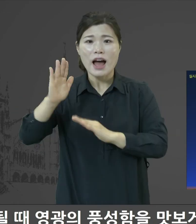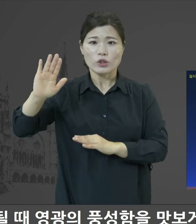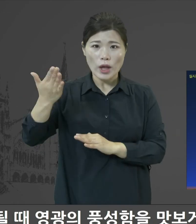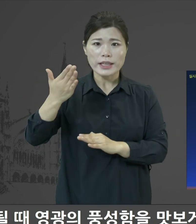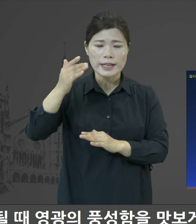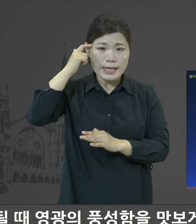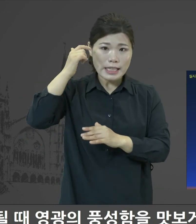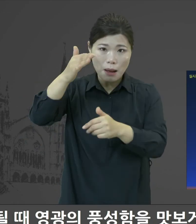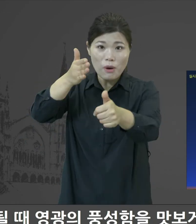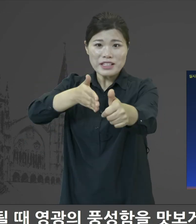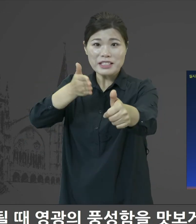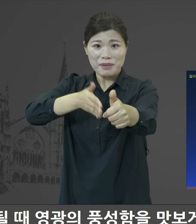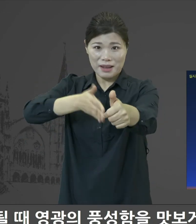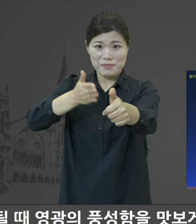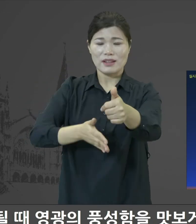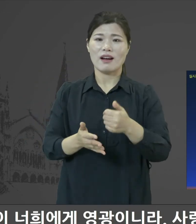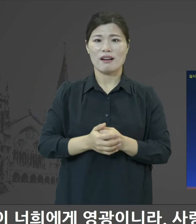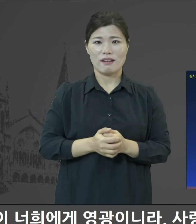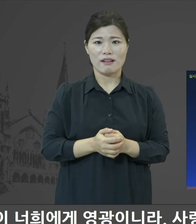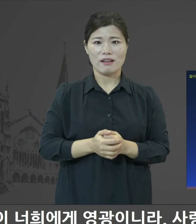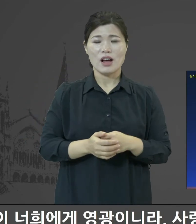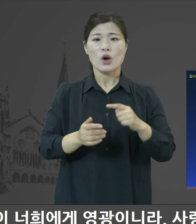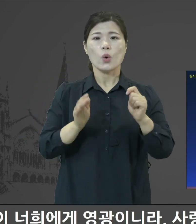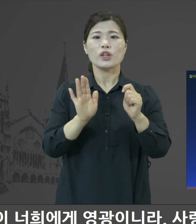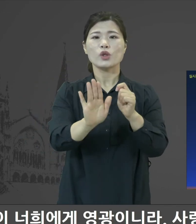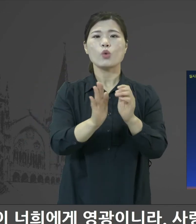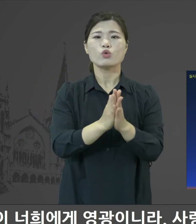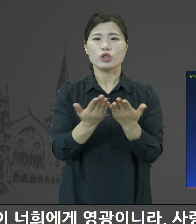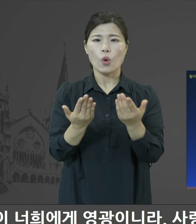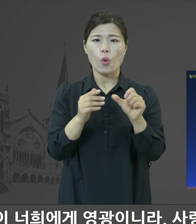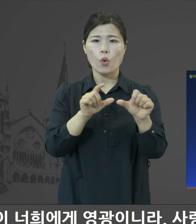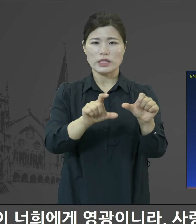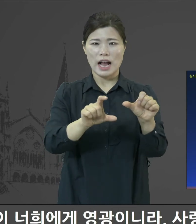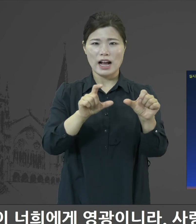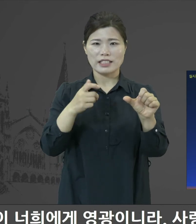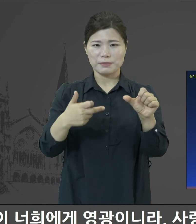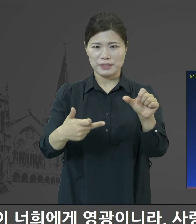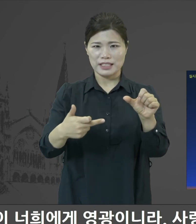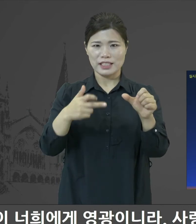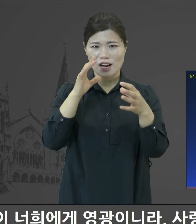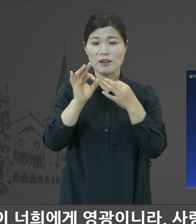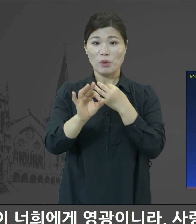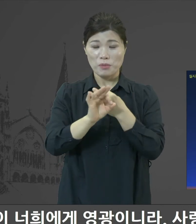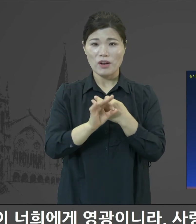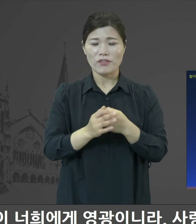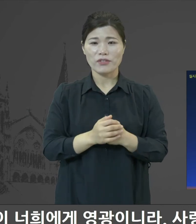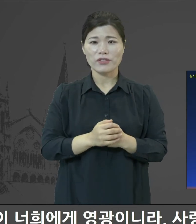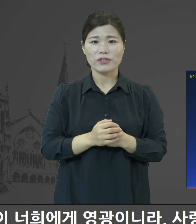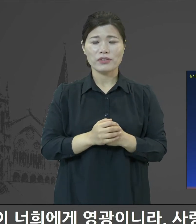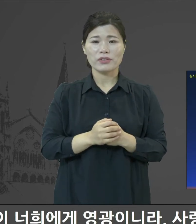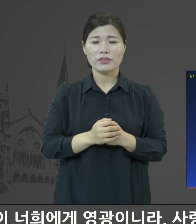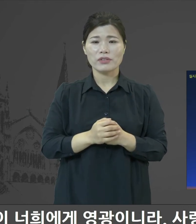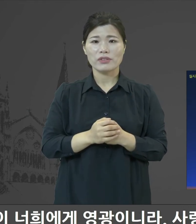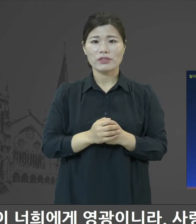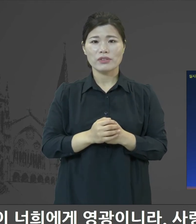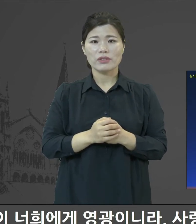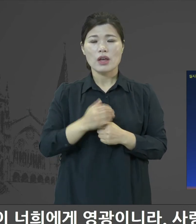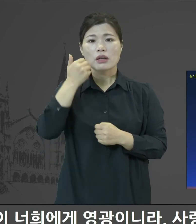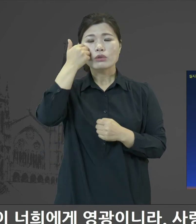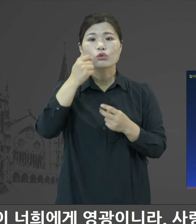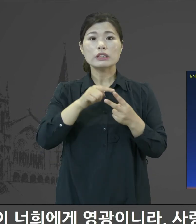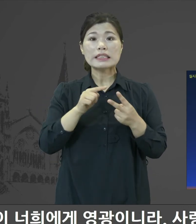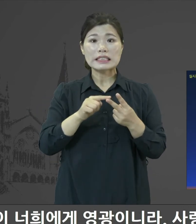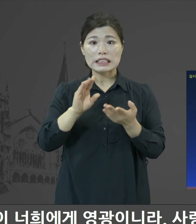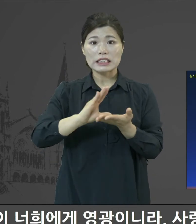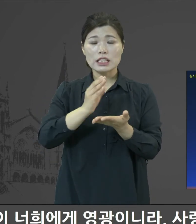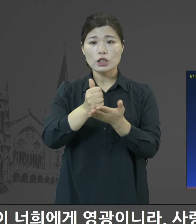보시기 바랍니다. 고린도 후서 5장 17절에 보면 이렇게 기록되어 있죠. 누구든지